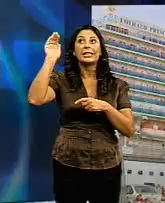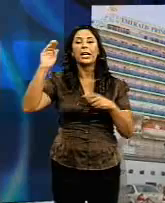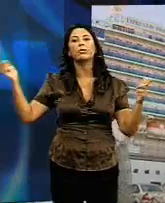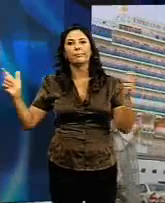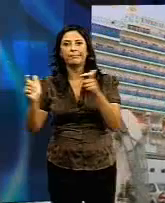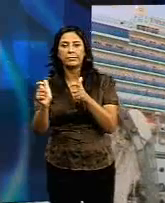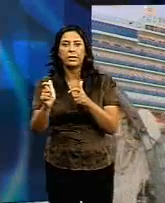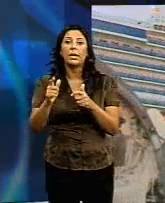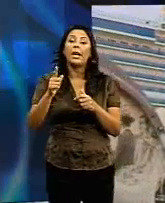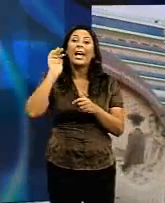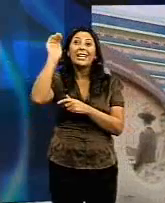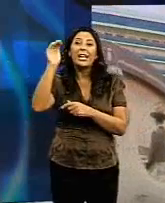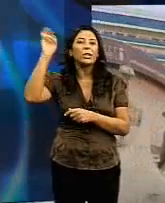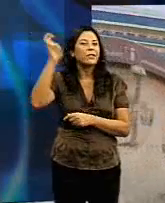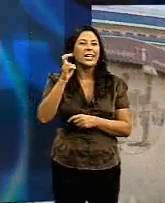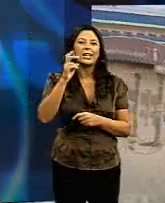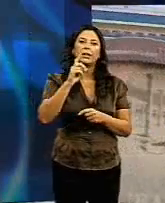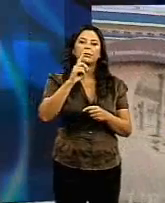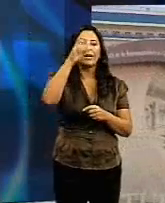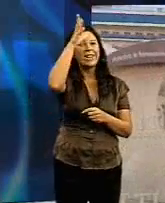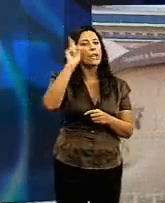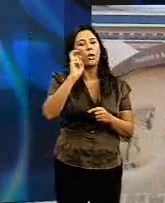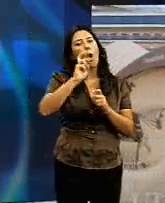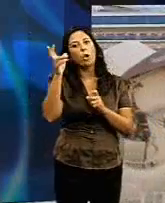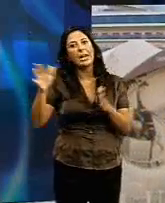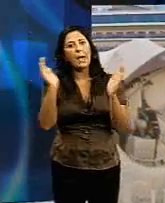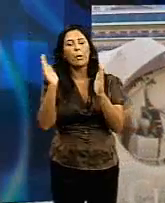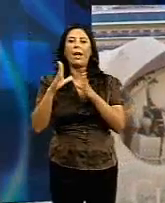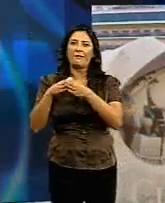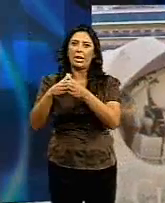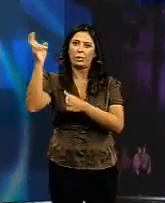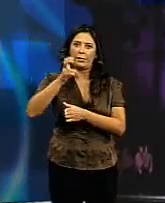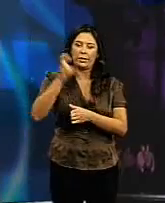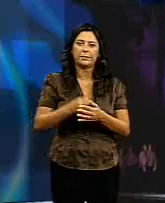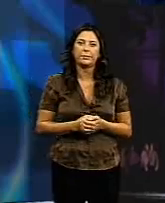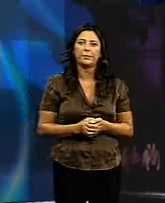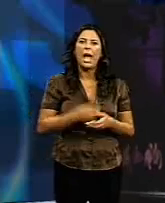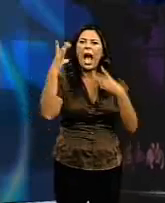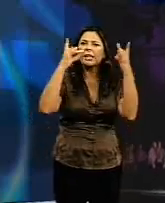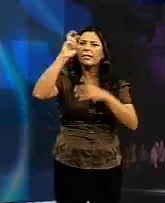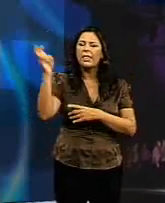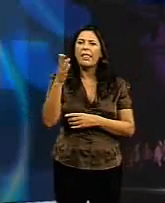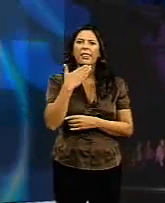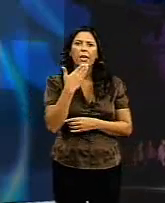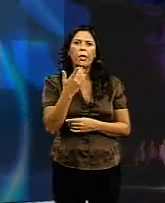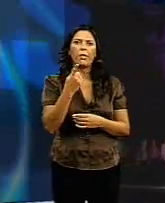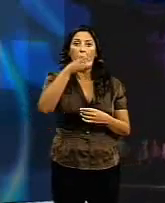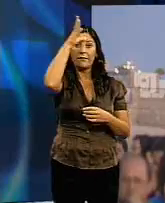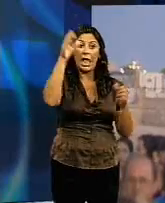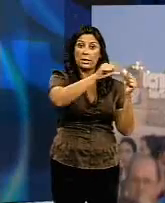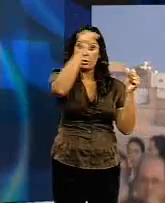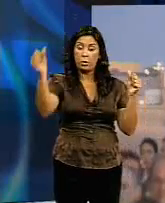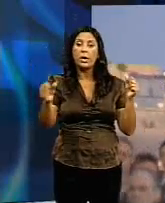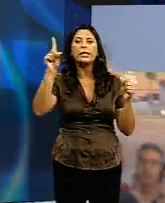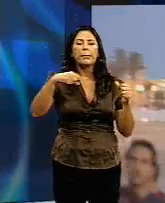Cádiz sobre todo durante el resto del año en cruceros. Las actividades de ocio que se ponen en marcha todo el verano y durante todos